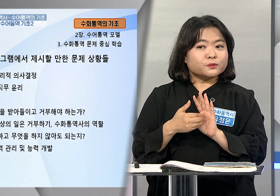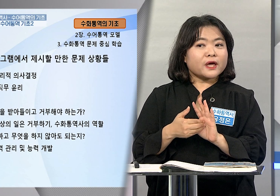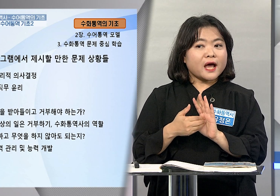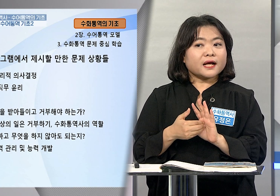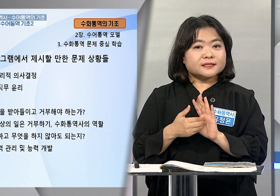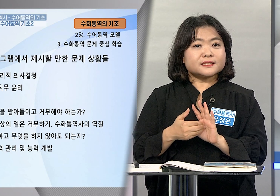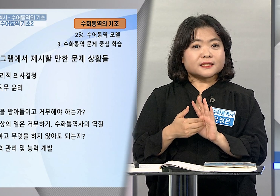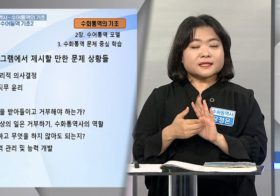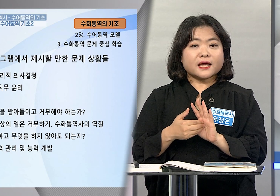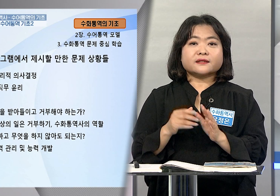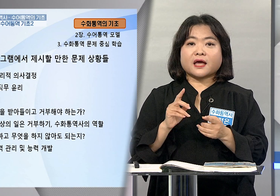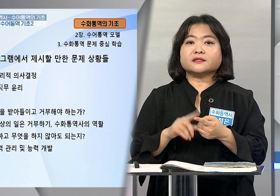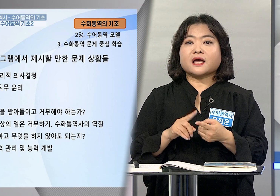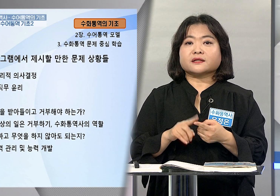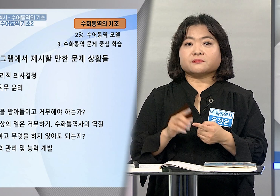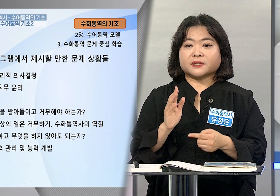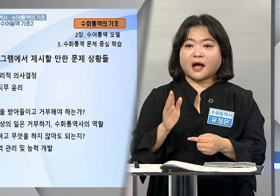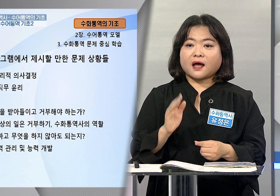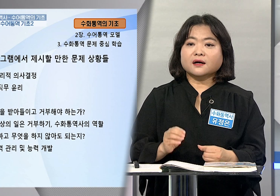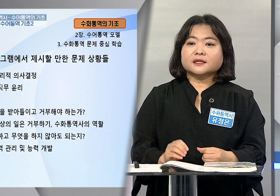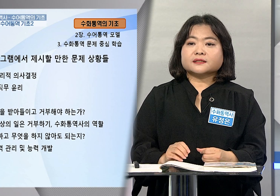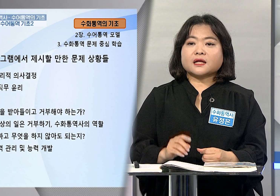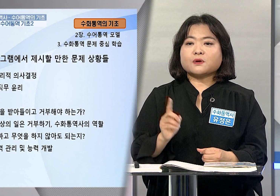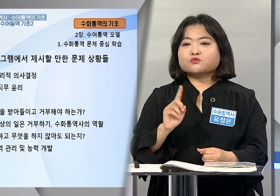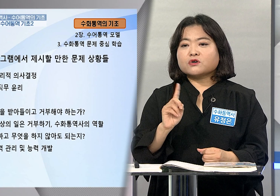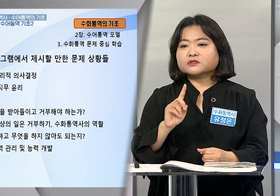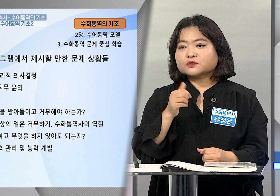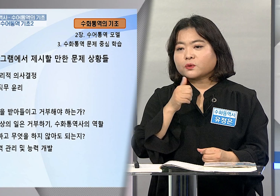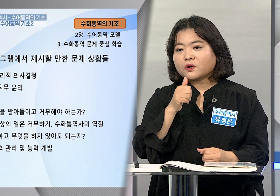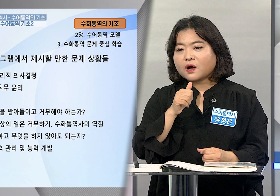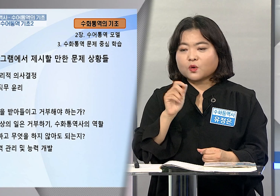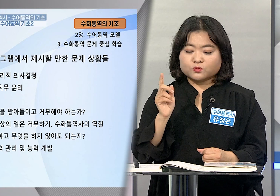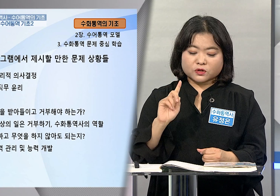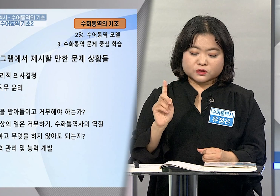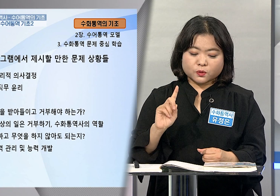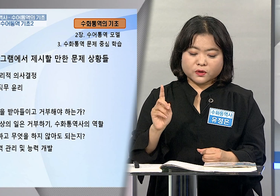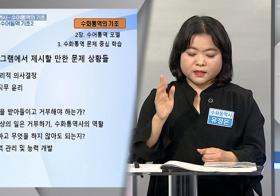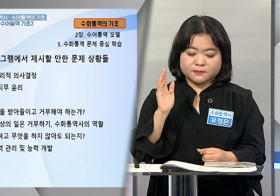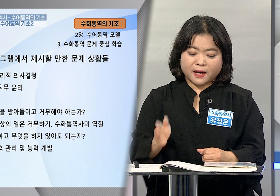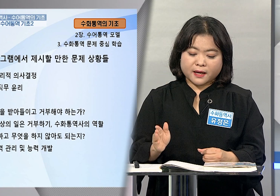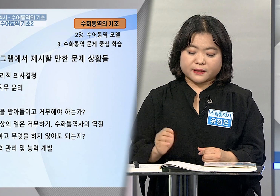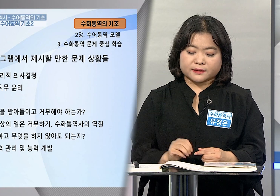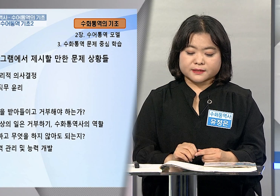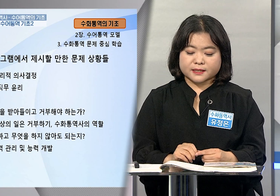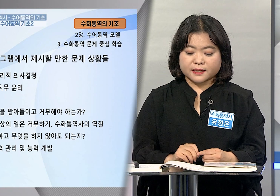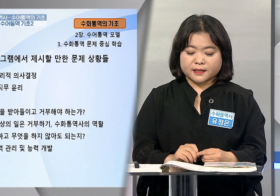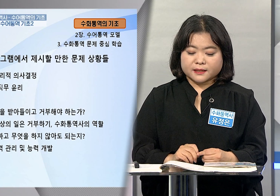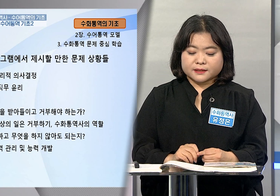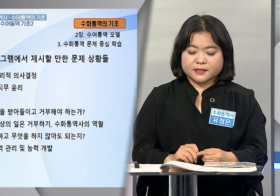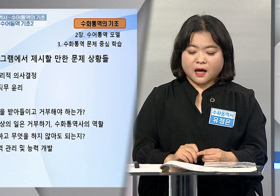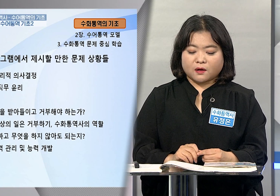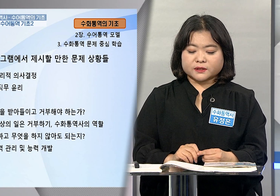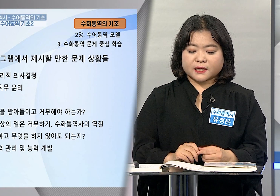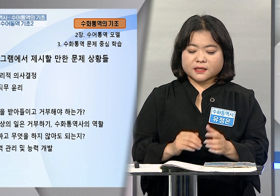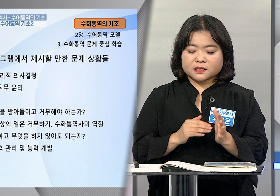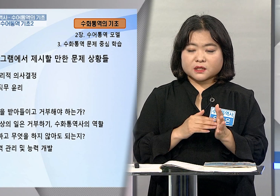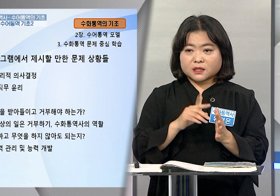거부해야 하는지에 대한 이야기입니다. 그 다음에 무엇을 통역하고 무엇은 통역하지 말아야 되는지. 자,